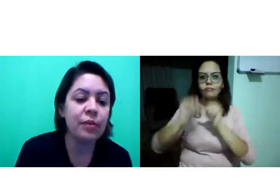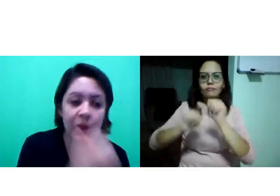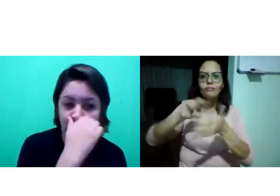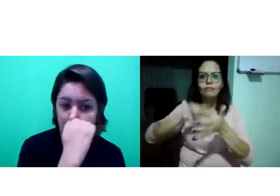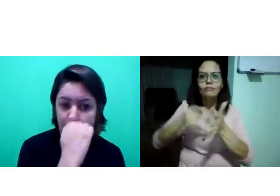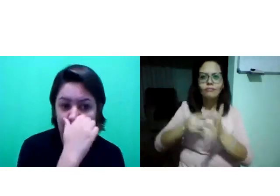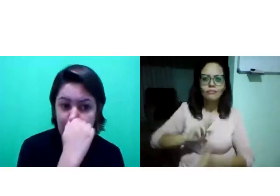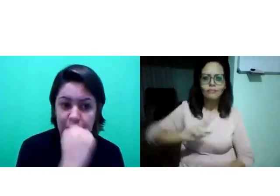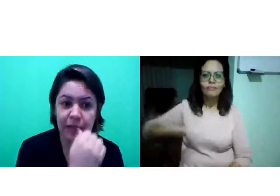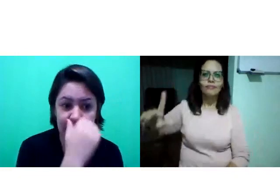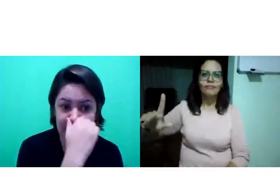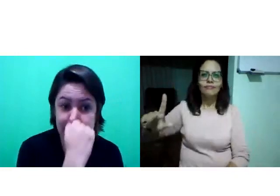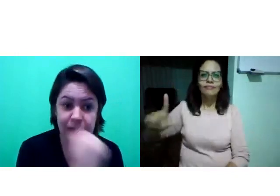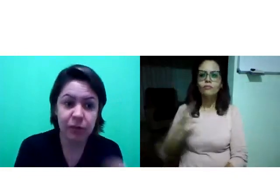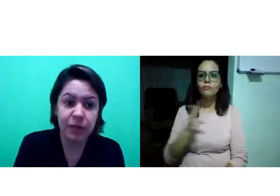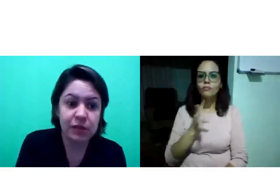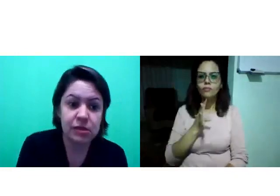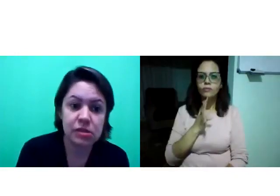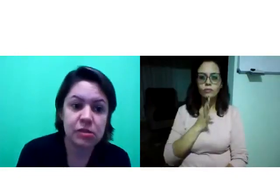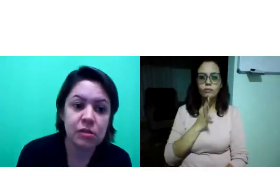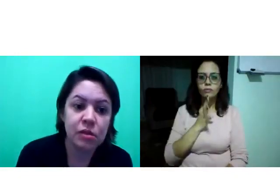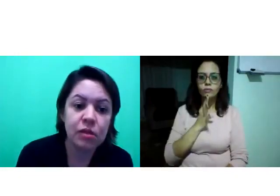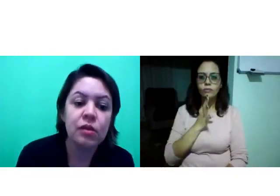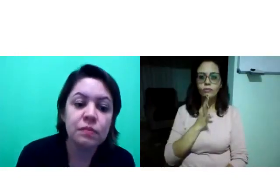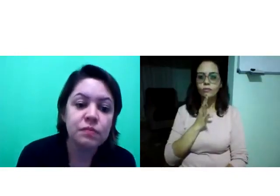Percebam que a incorporada ali é negação apenas.